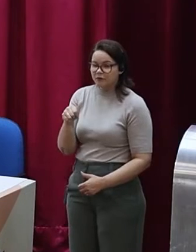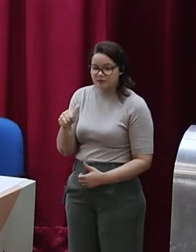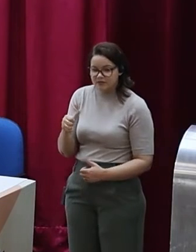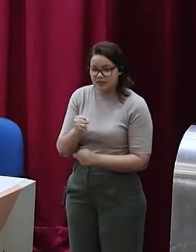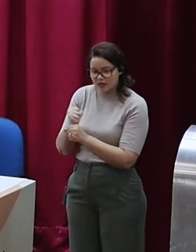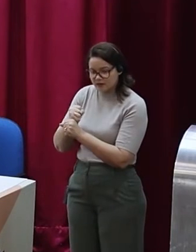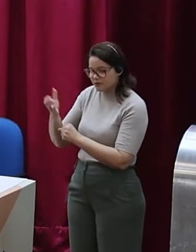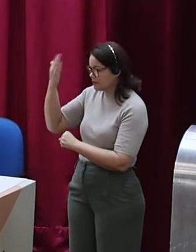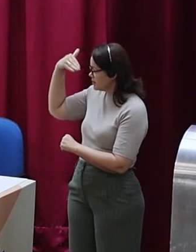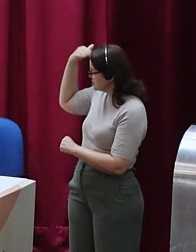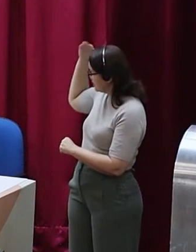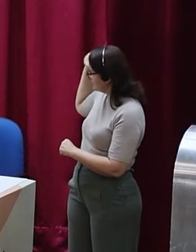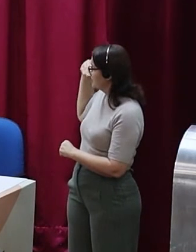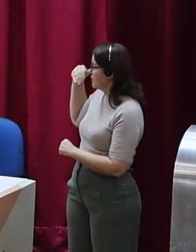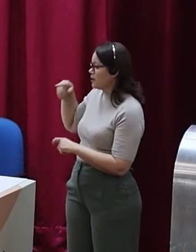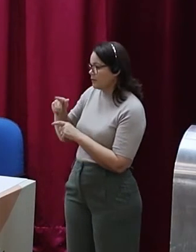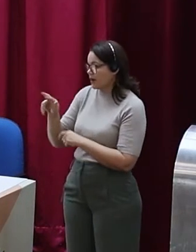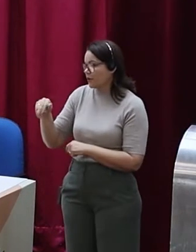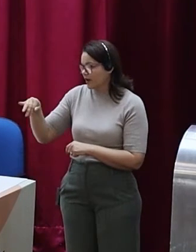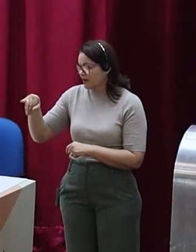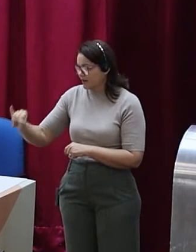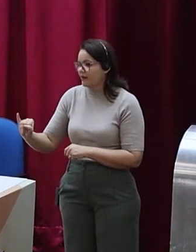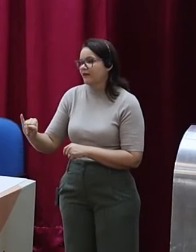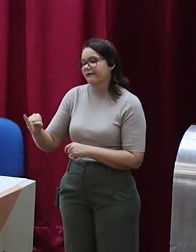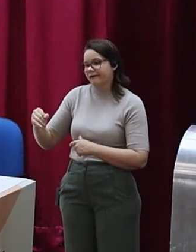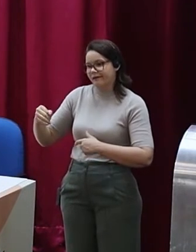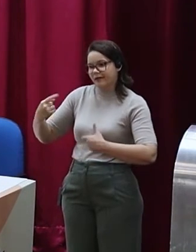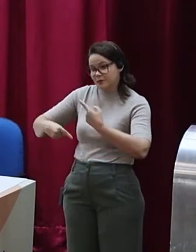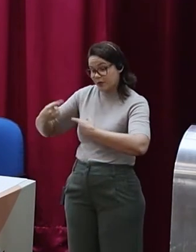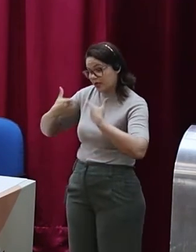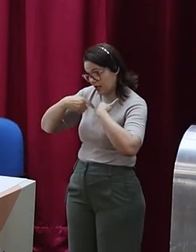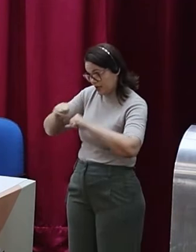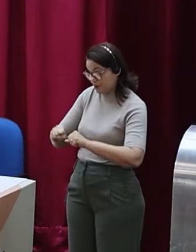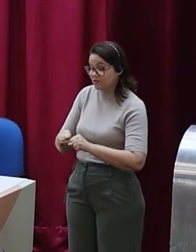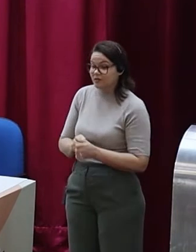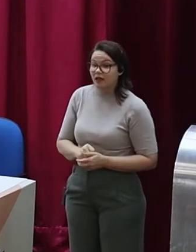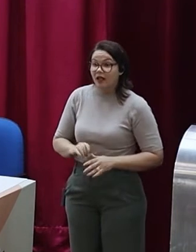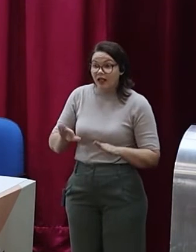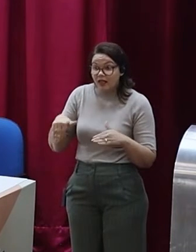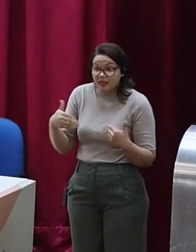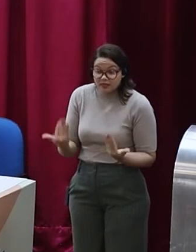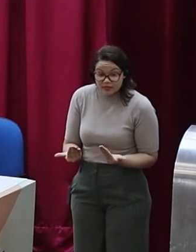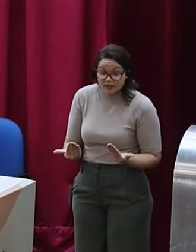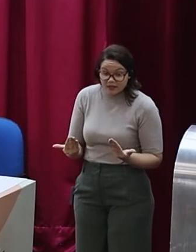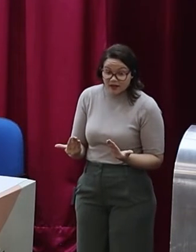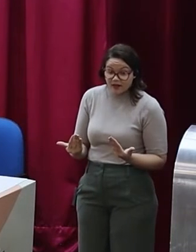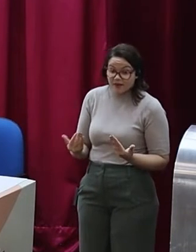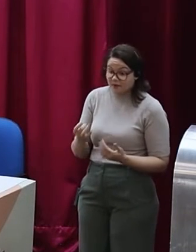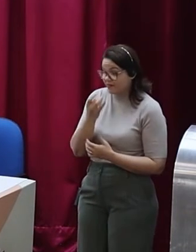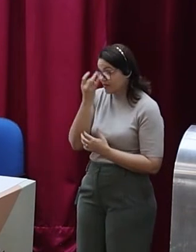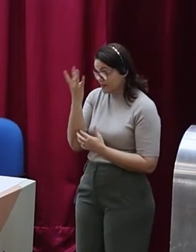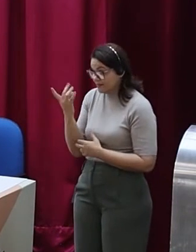anos atrás para falar del guaraní na Secretaría de Políticas Lingüísticas. Então, aí me ha